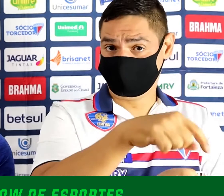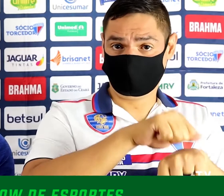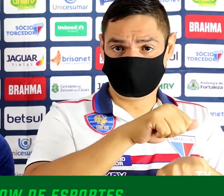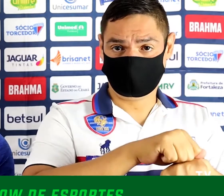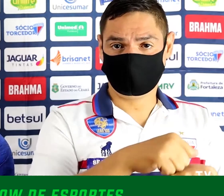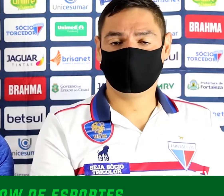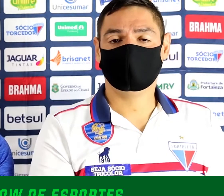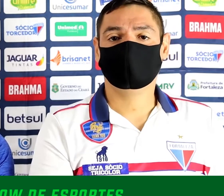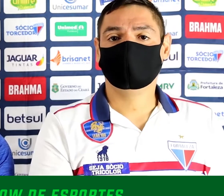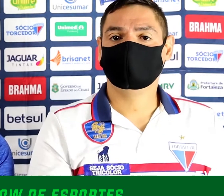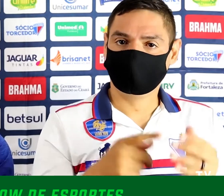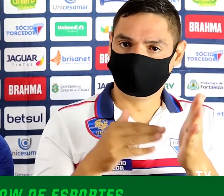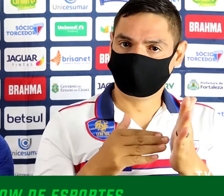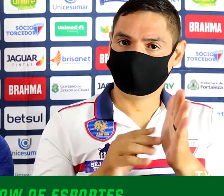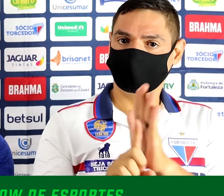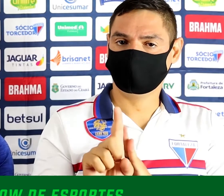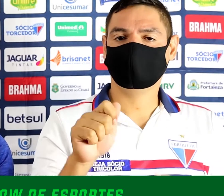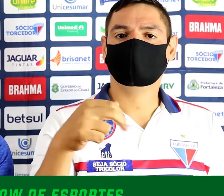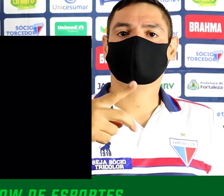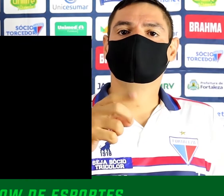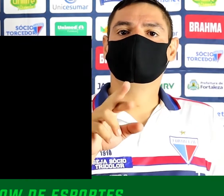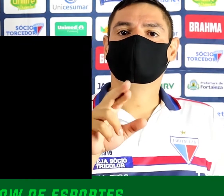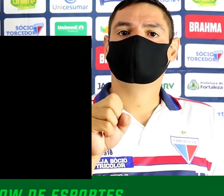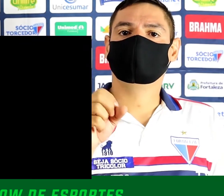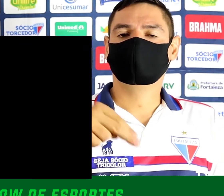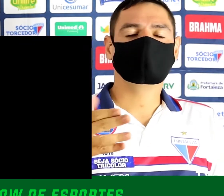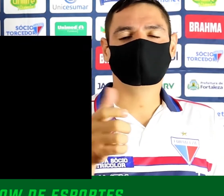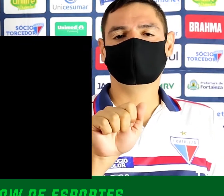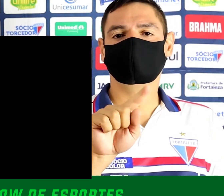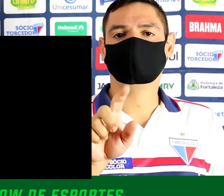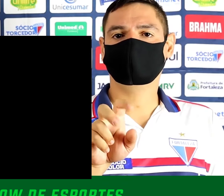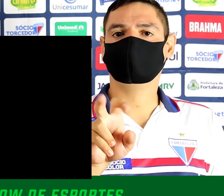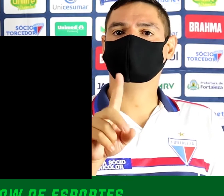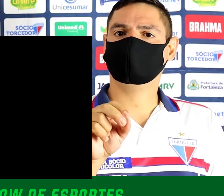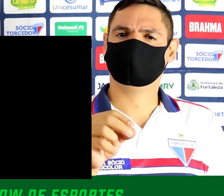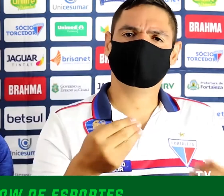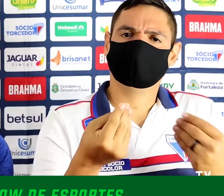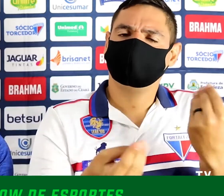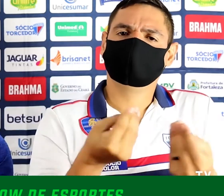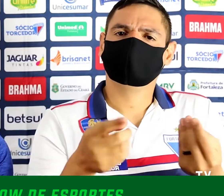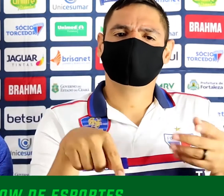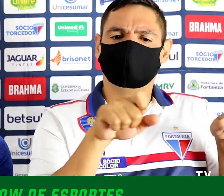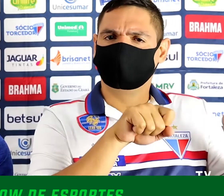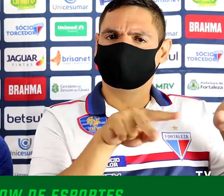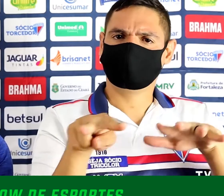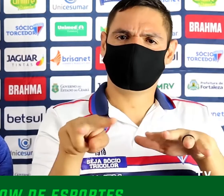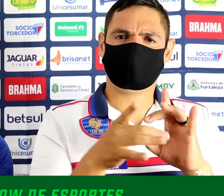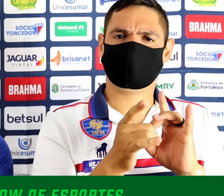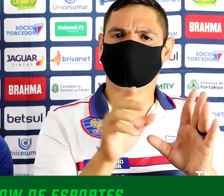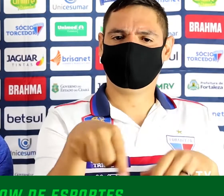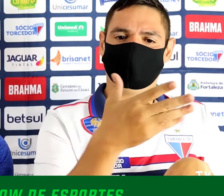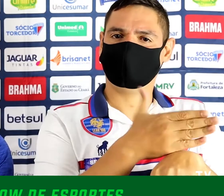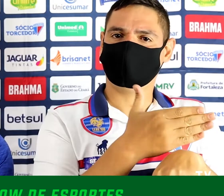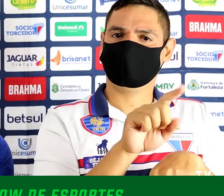Fortaleza. Para a gente finalizar, Robson, uma pergunta do Anderson Azevedo, do Futebolês. Robson, como tirar proveito da semana livre de treinos e